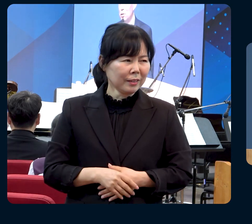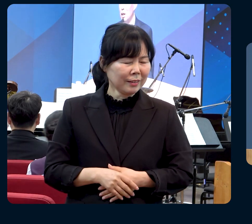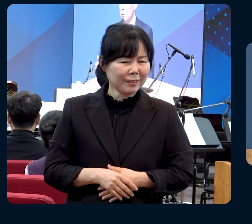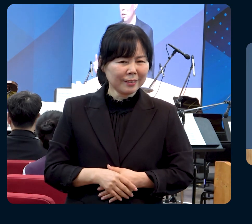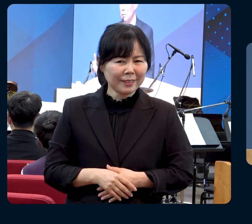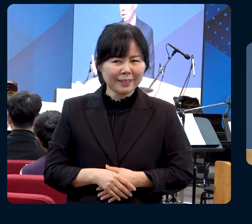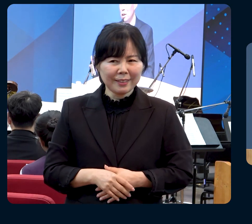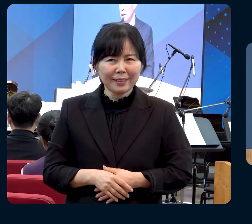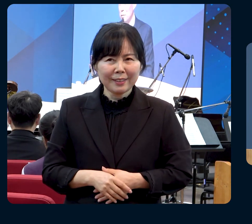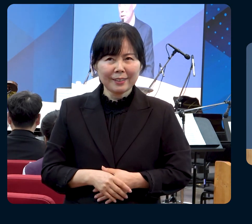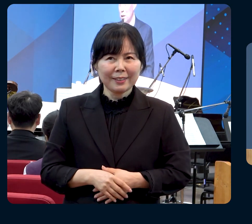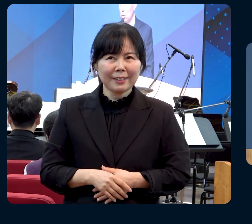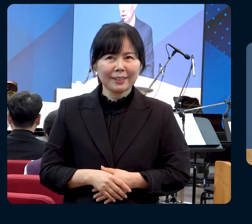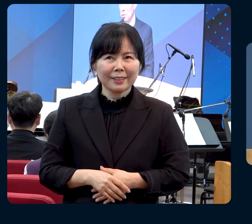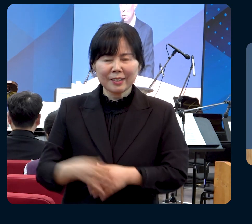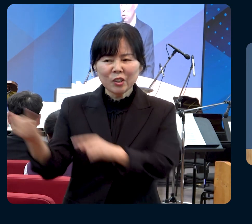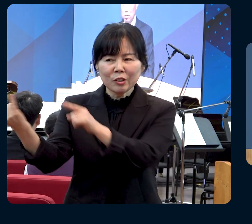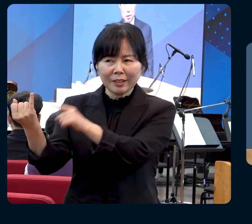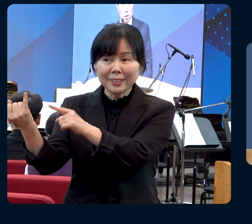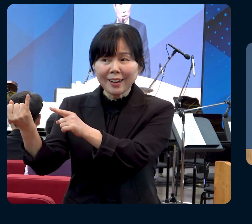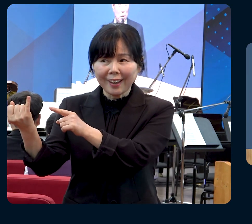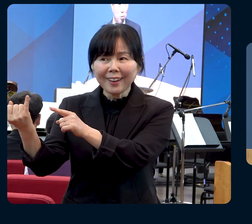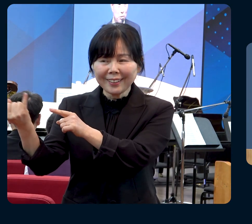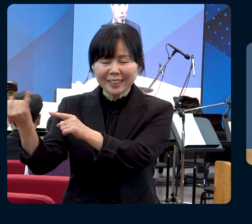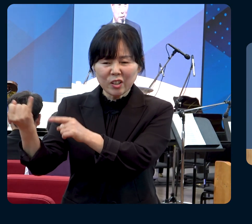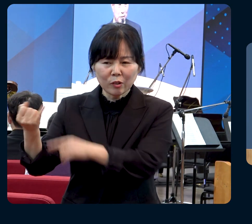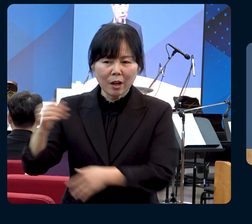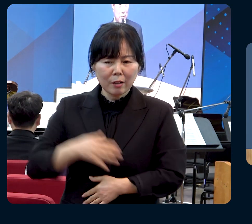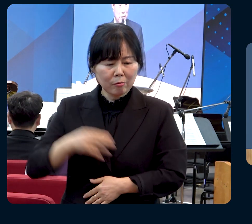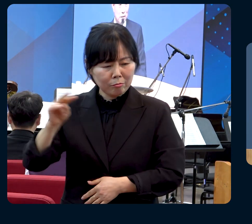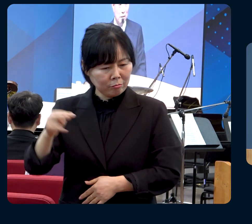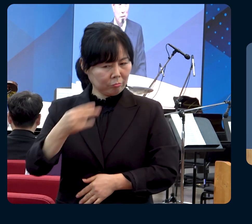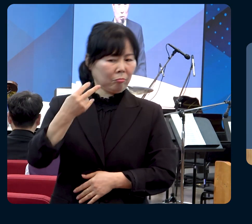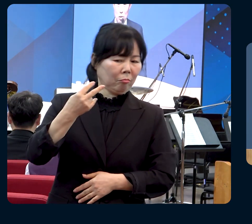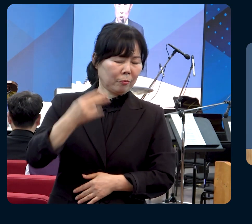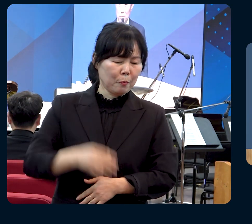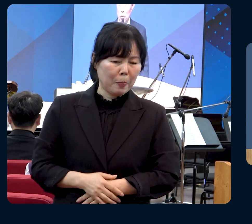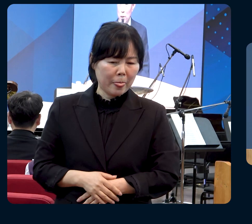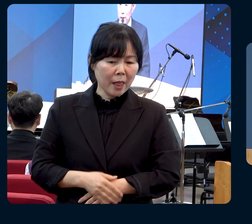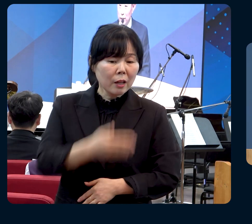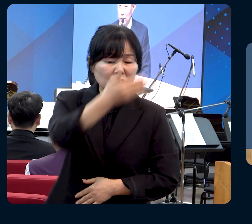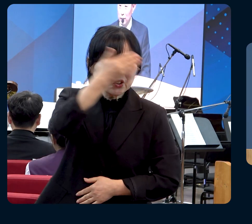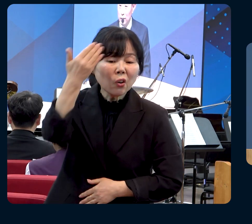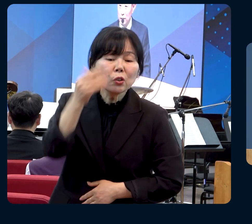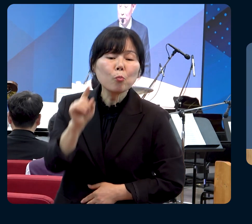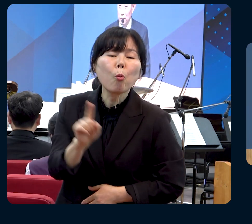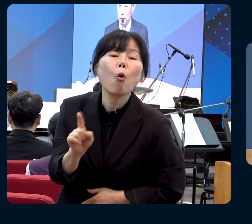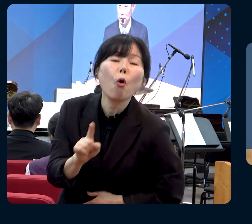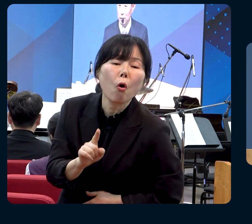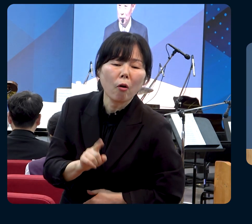근데 그 자매님이 갑자기 기도하다 말고 저를 이렇게 쳐다보는 거예요. 청년 뭐해?